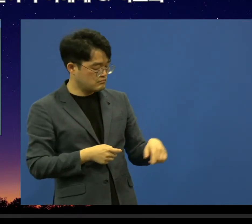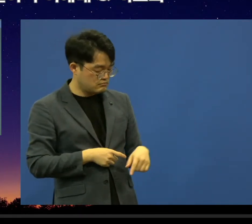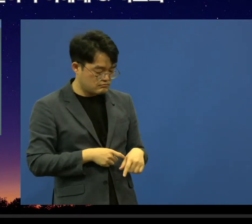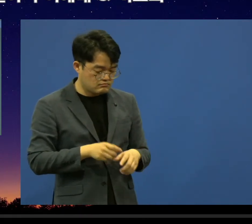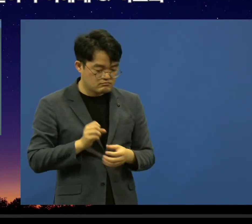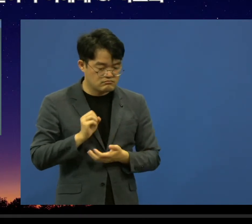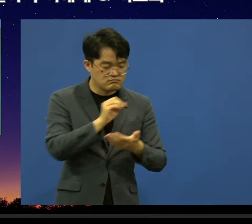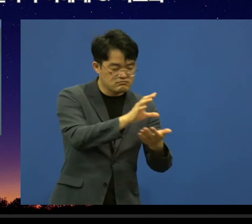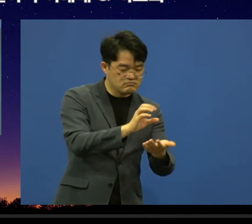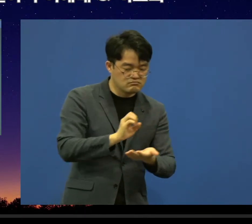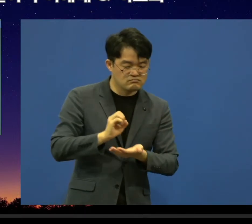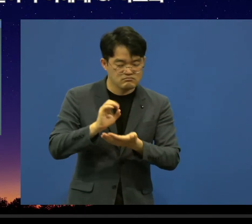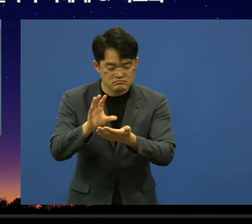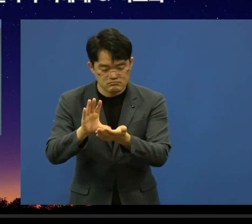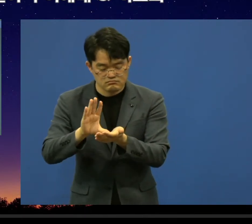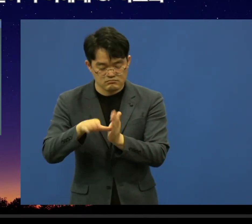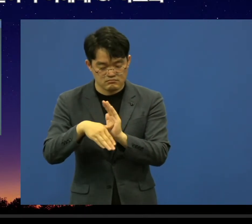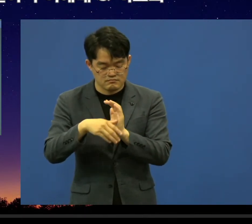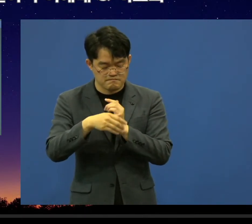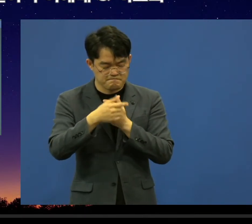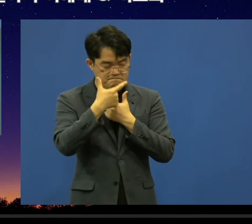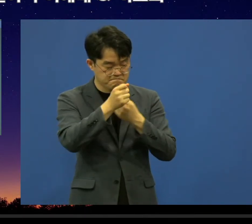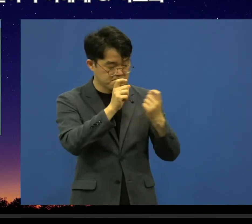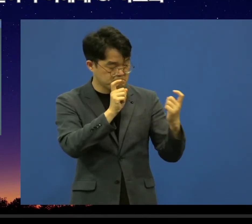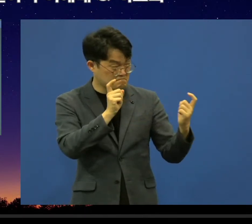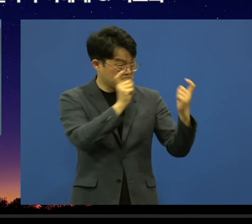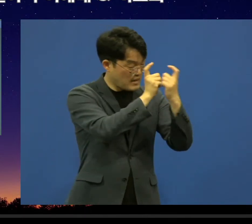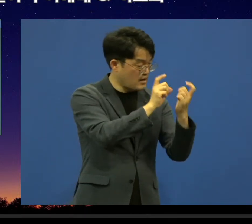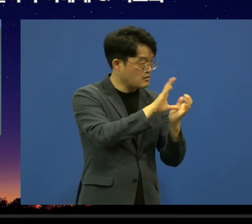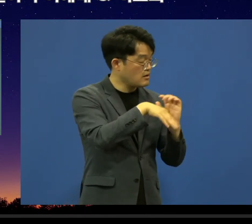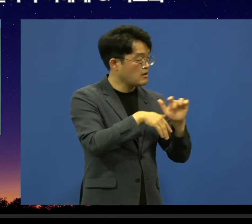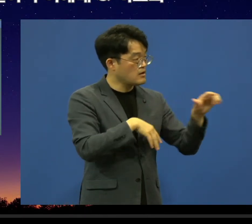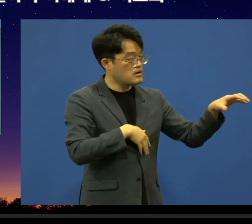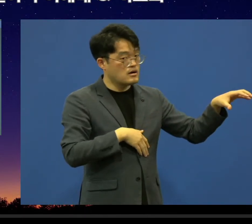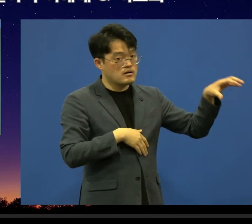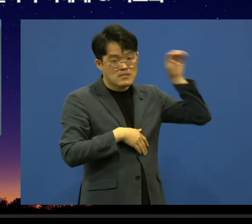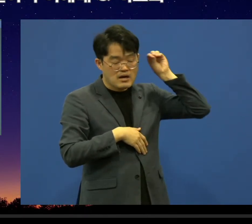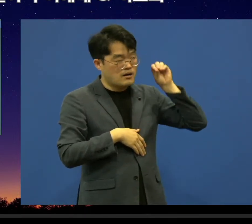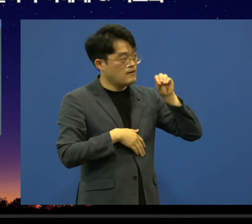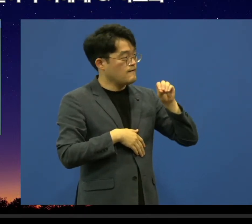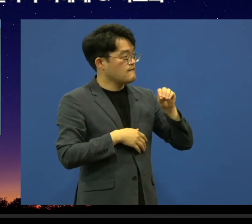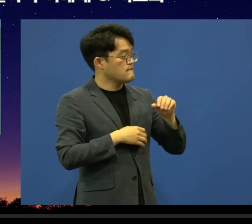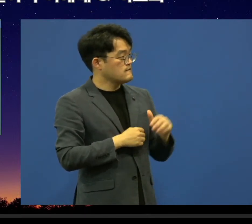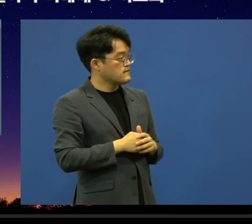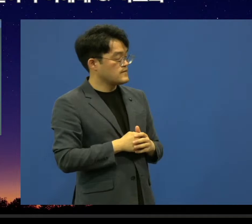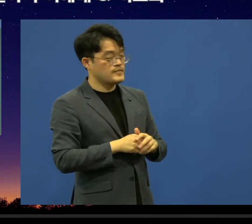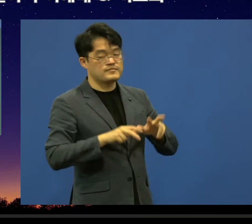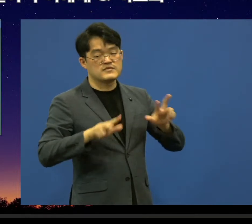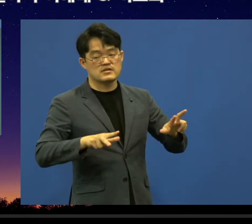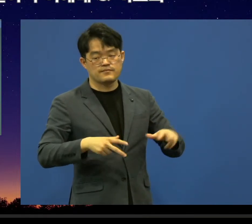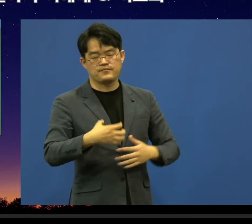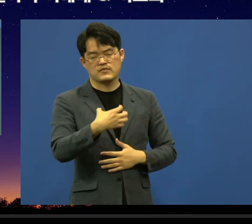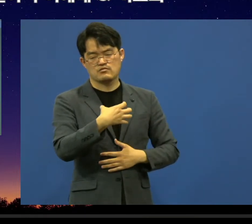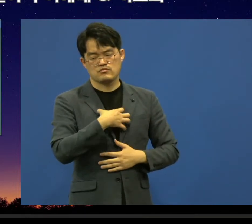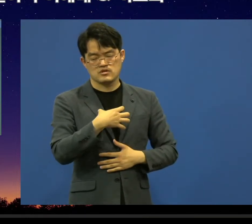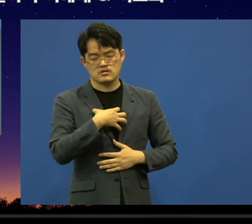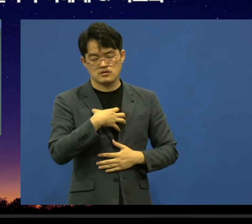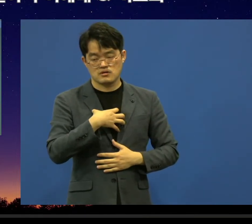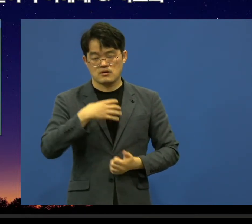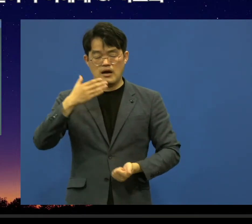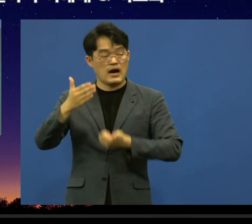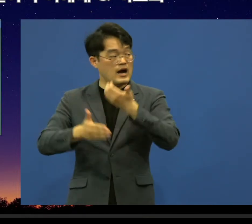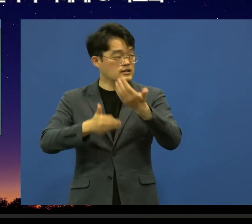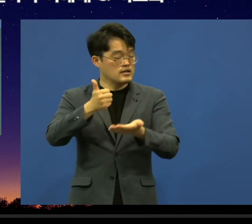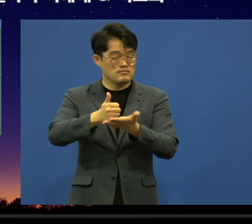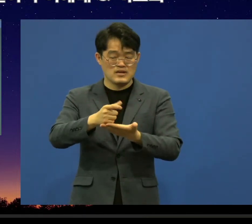이때 들린 소리가 아니라 마침 이때 들린 소리였어요. 지금의 위기를 하나님의